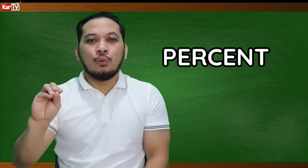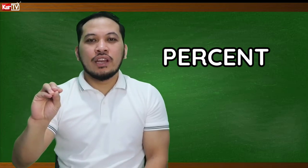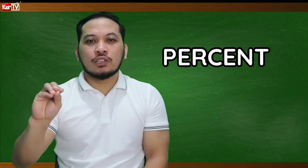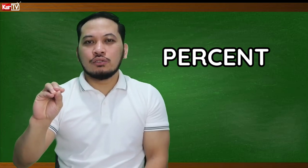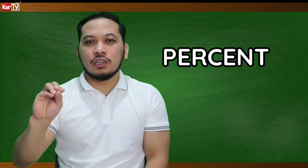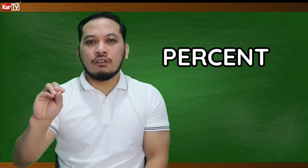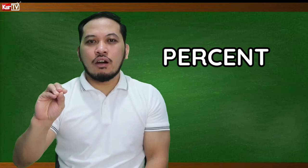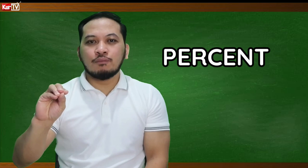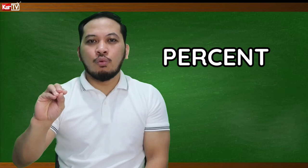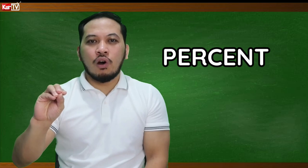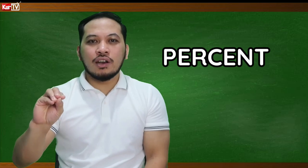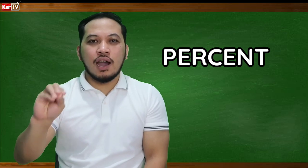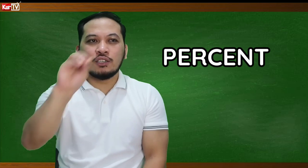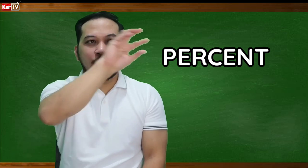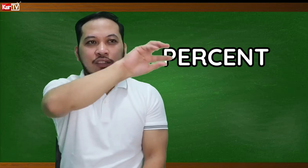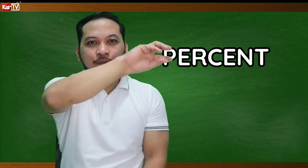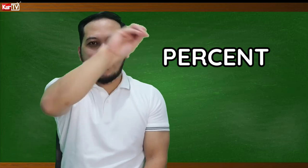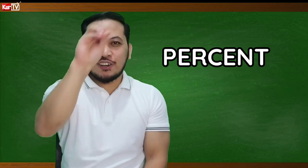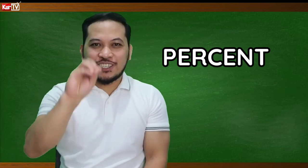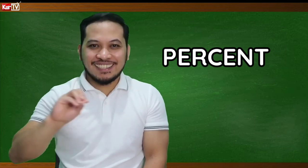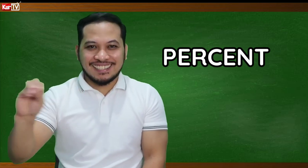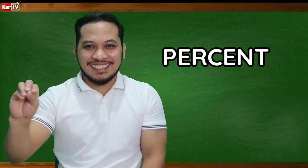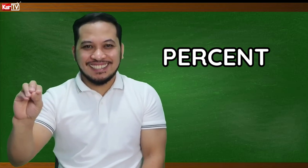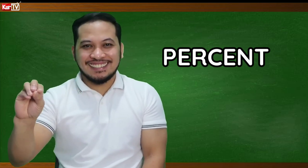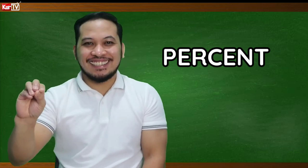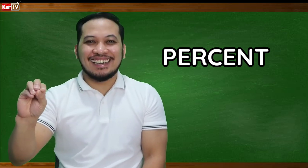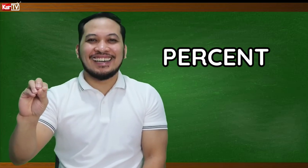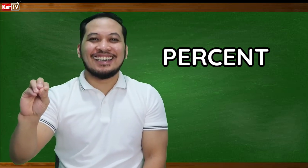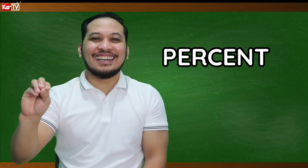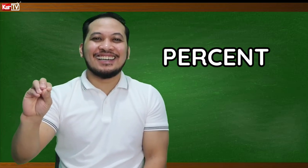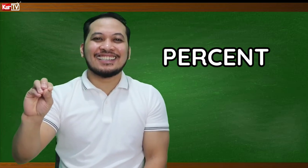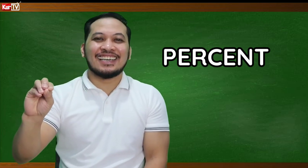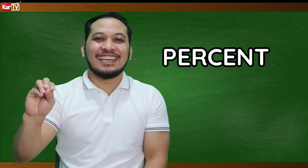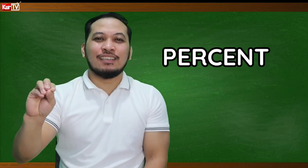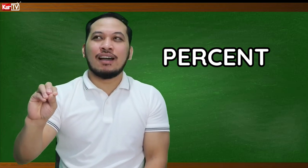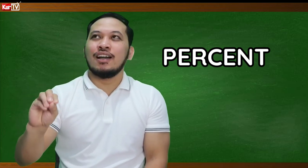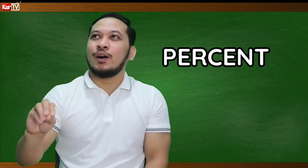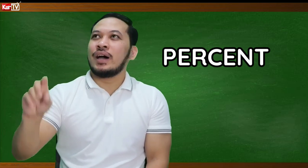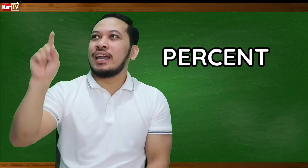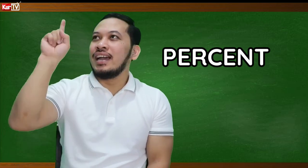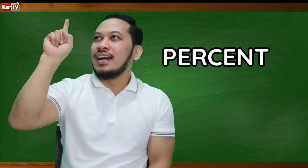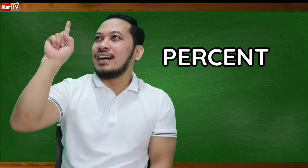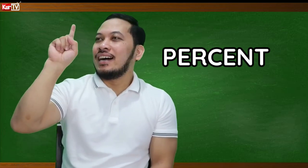With a total of 100%. Nice. Ayan, diba? Mare,